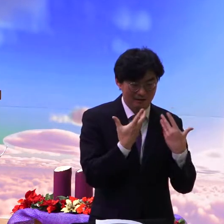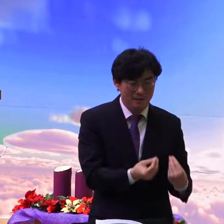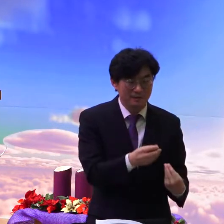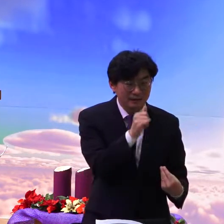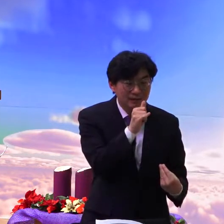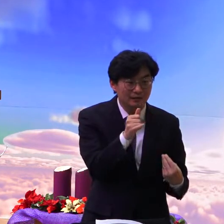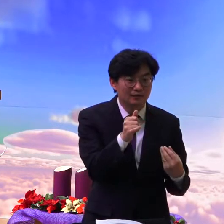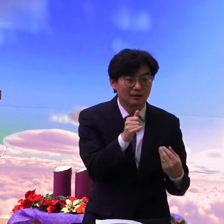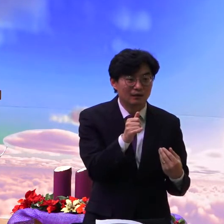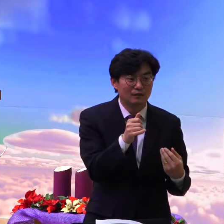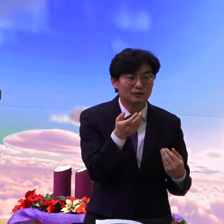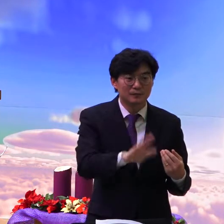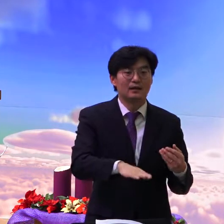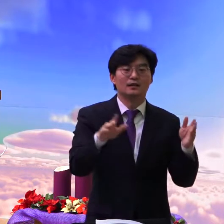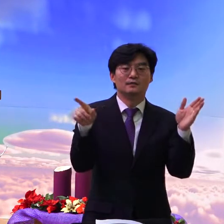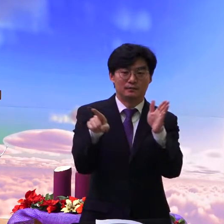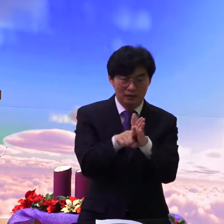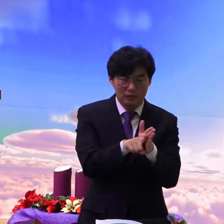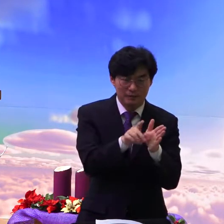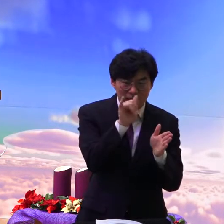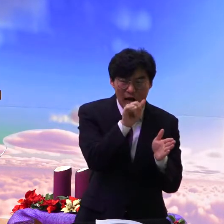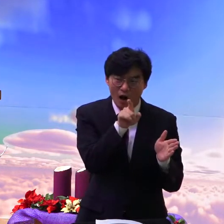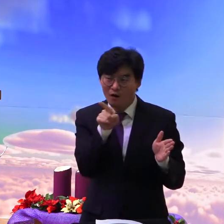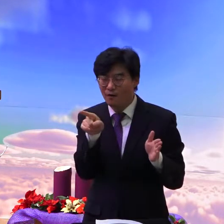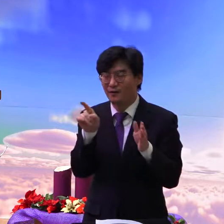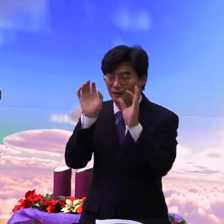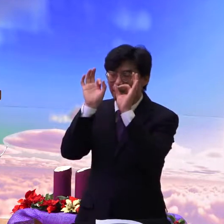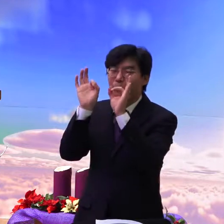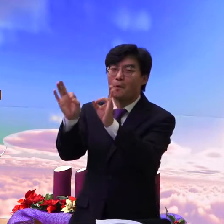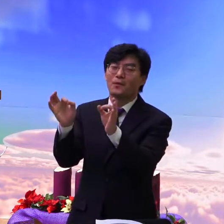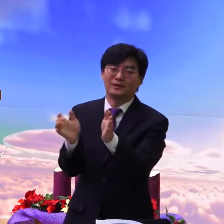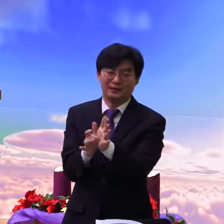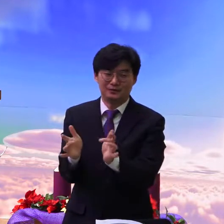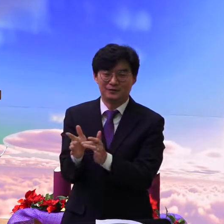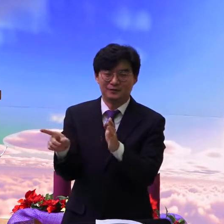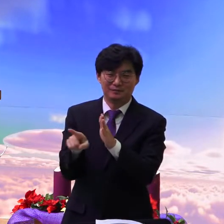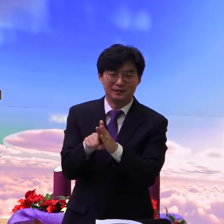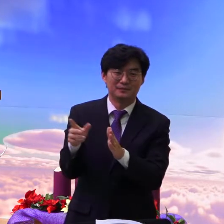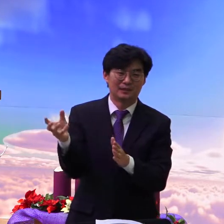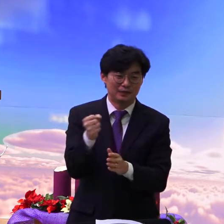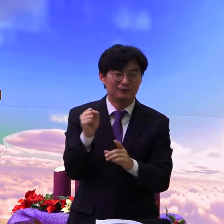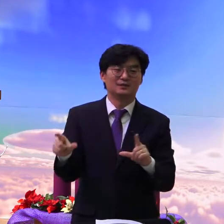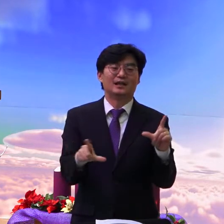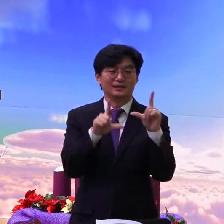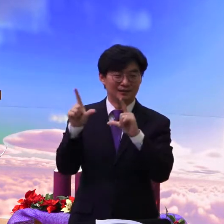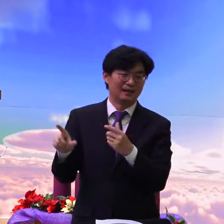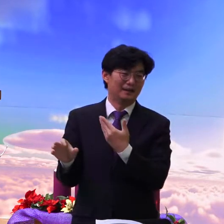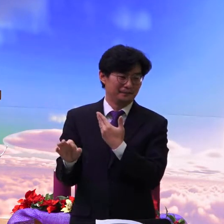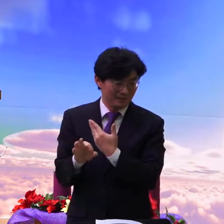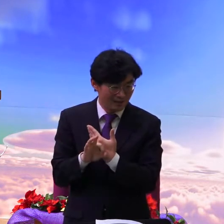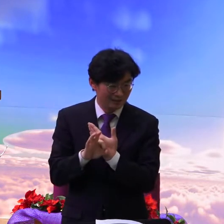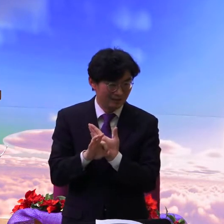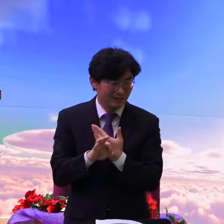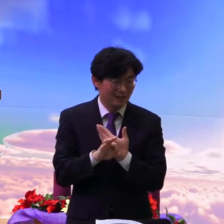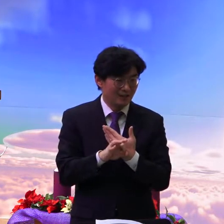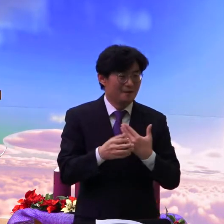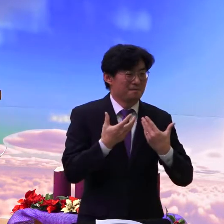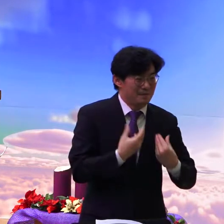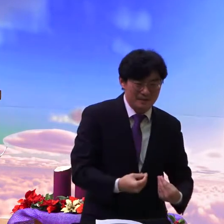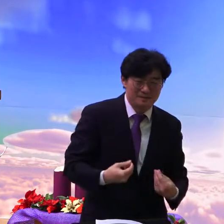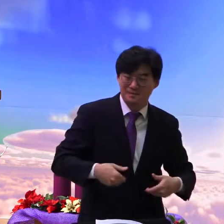새 힘이 솟아납니다. 믿음으로 살면 하나님께서 영적인 힘을 우리 가운데 부어주십니다. 그래서 주님께서 하신